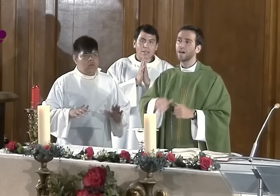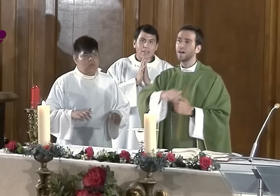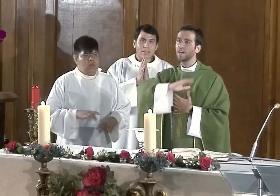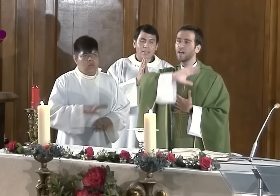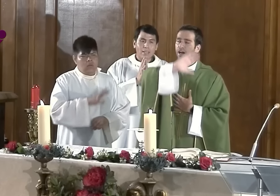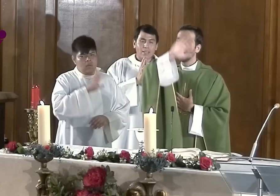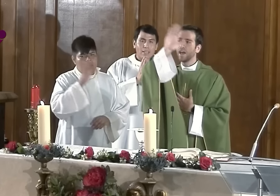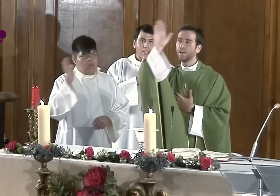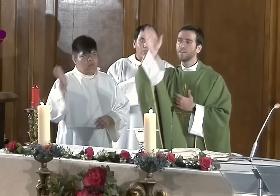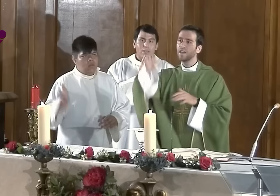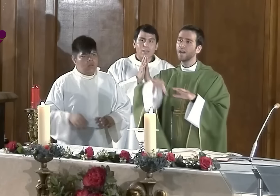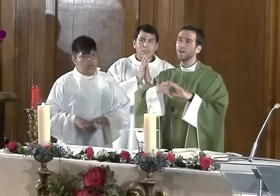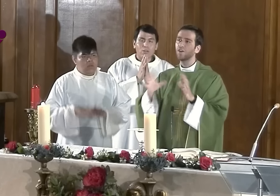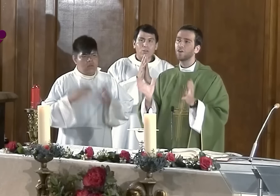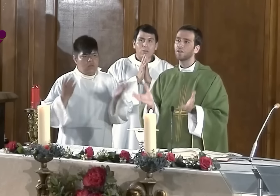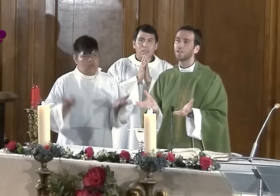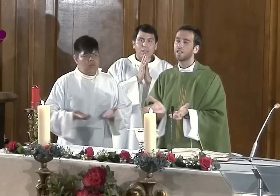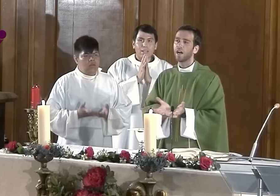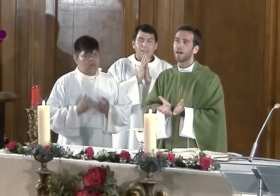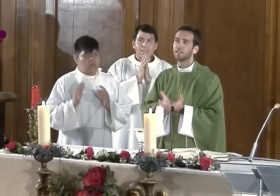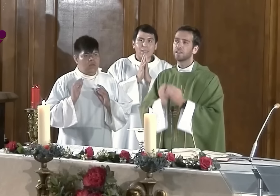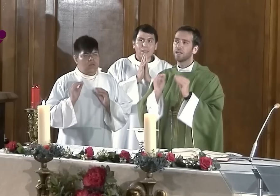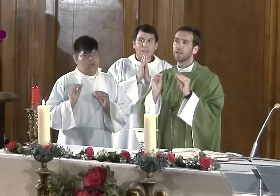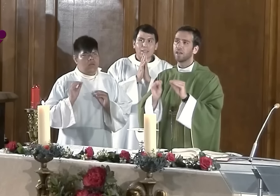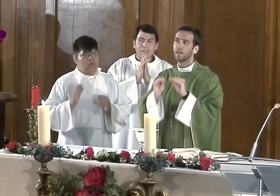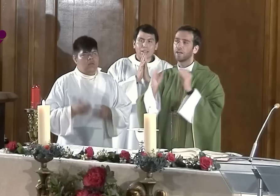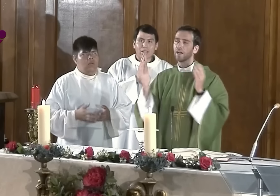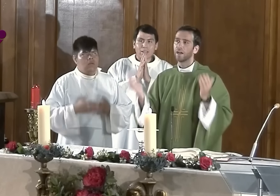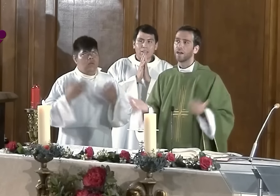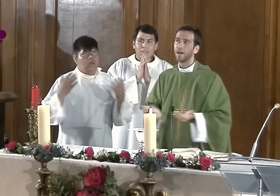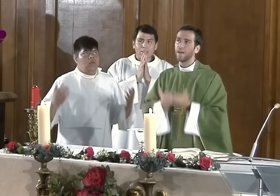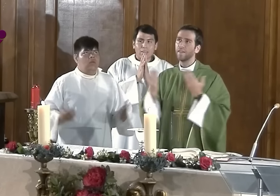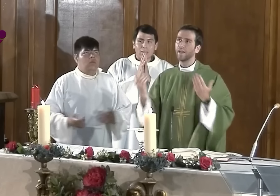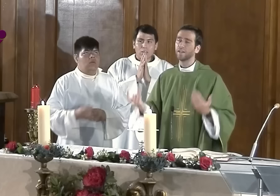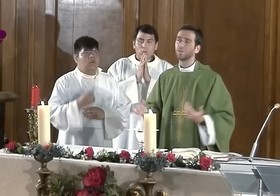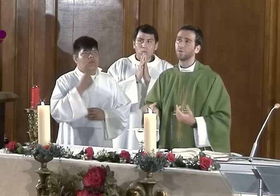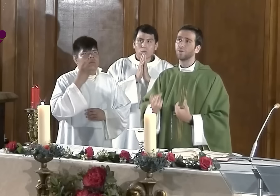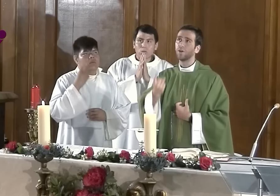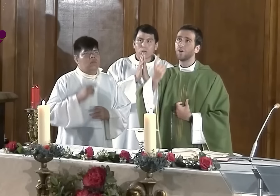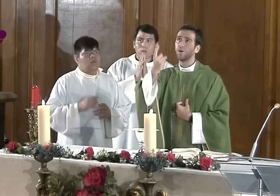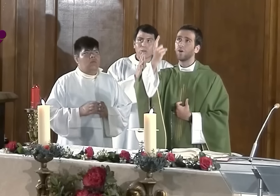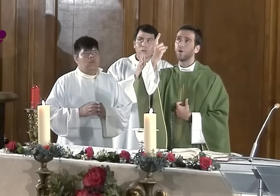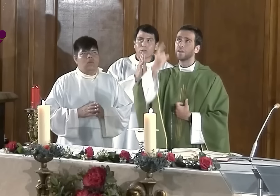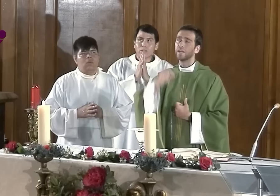están el cielo y la tierra de tu gloria.